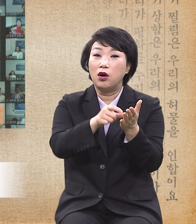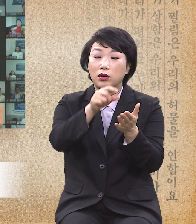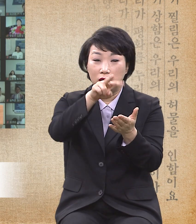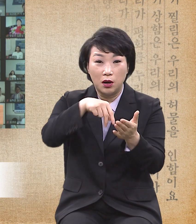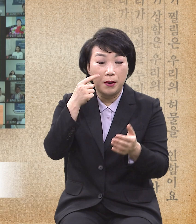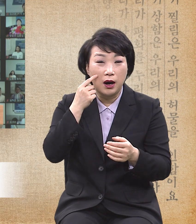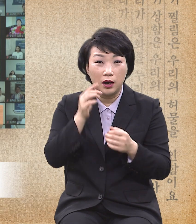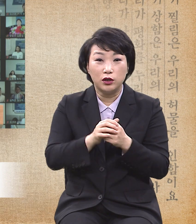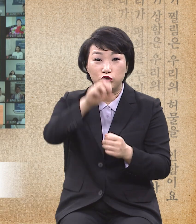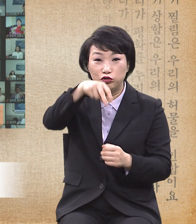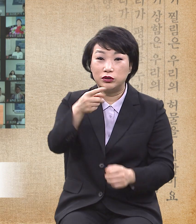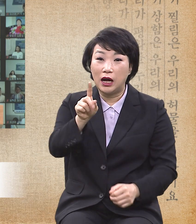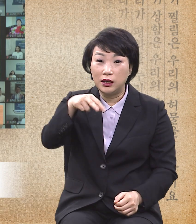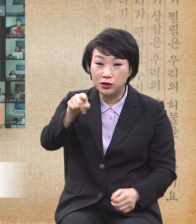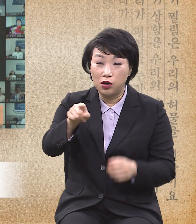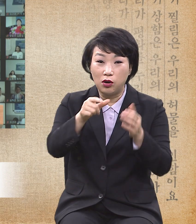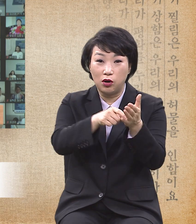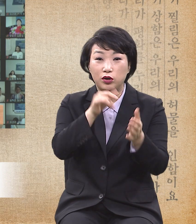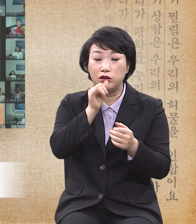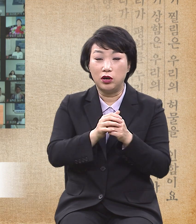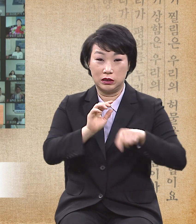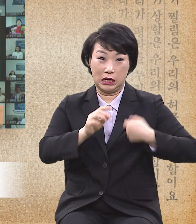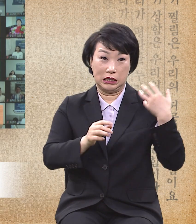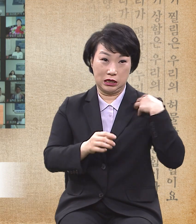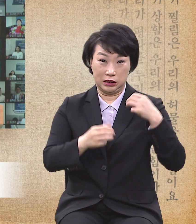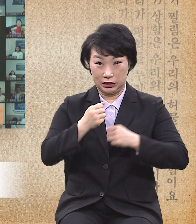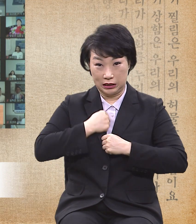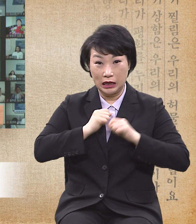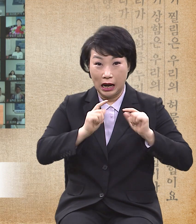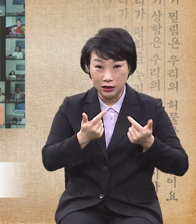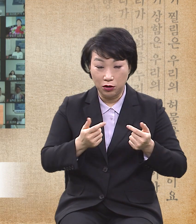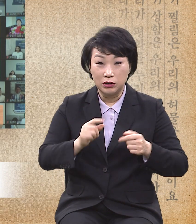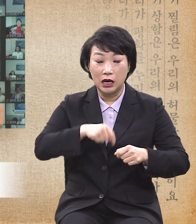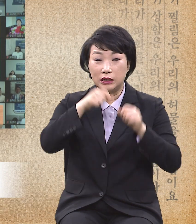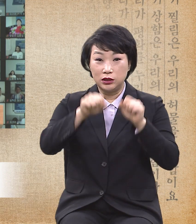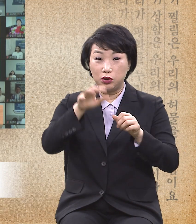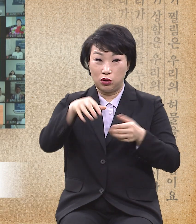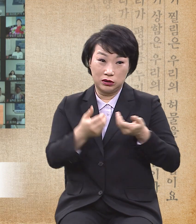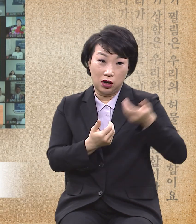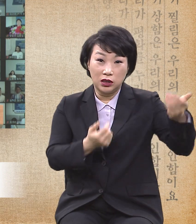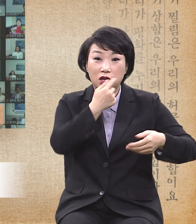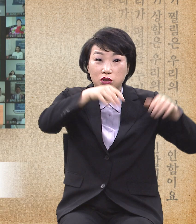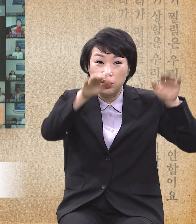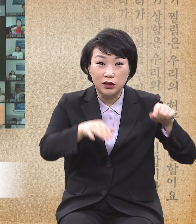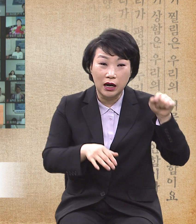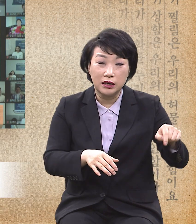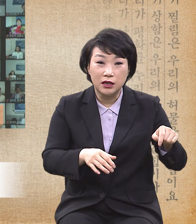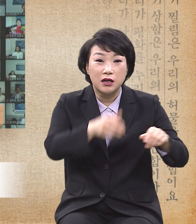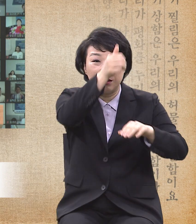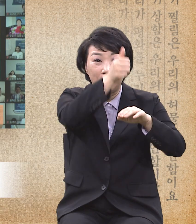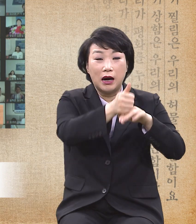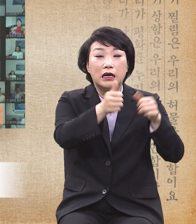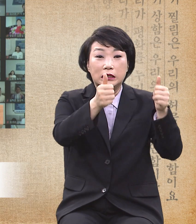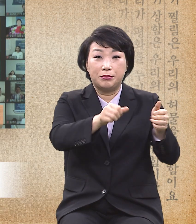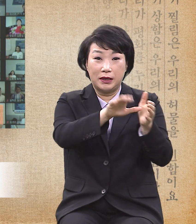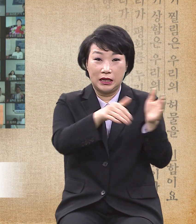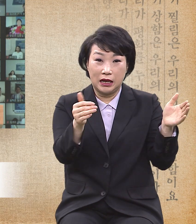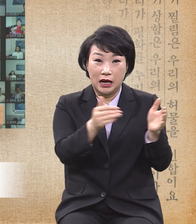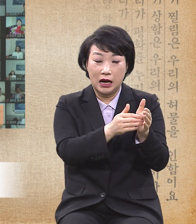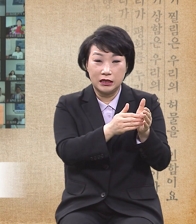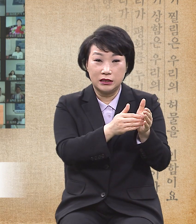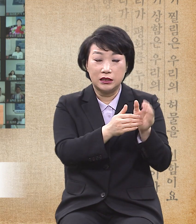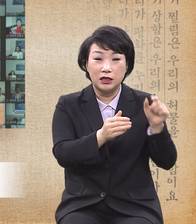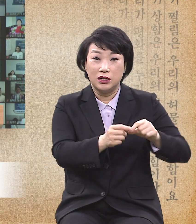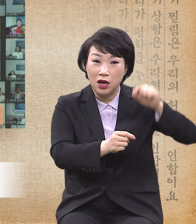6절에 자기 귀를 지키지 아니하고 자기 처소를 떠난 천사들을 각날의